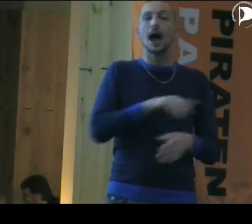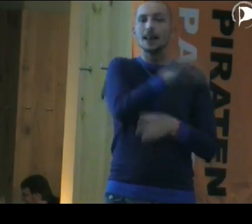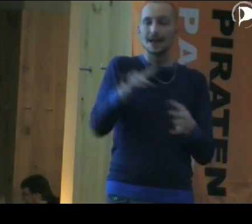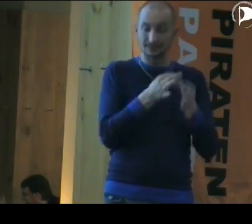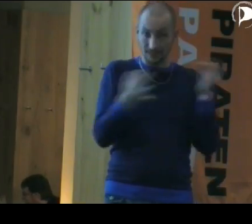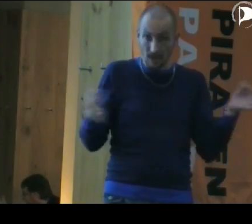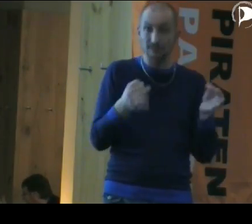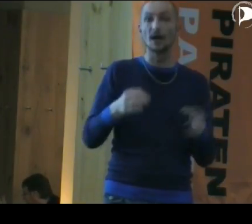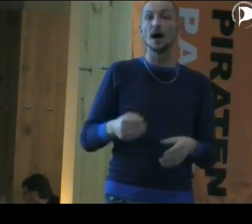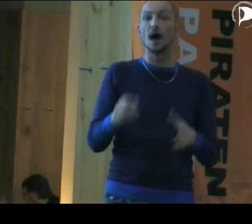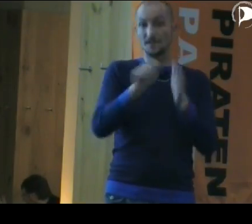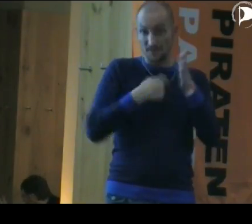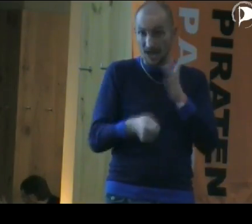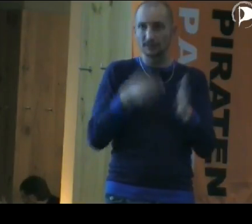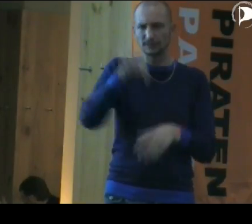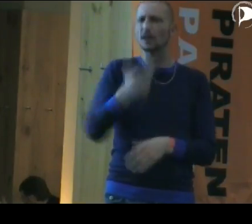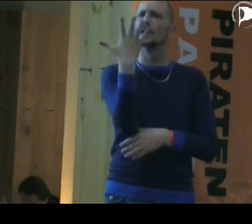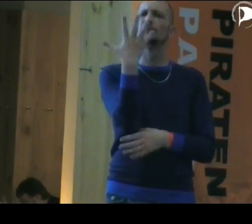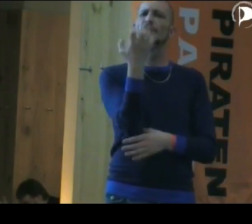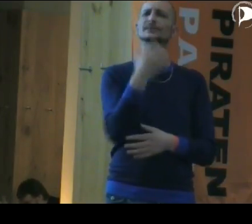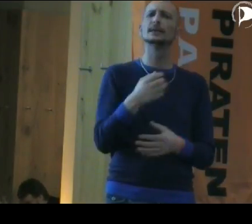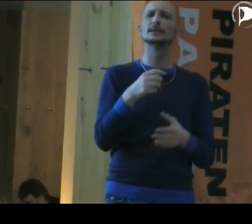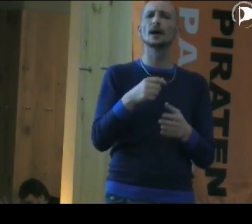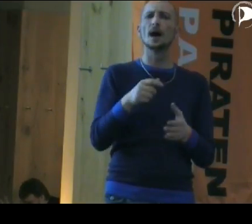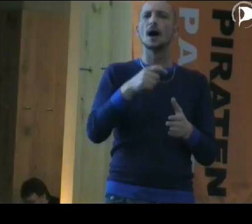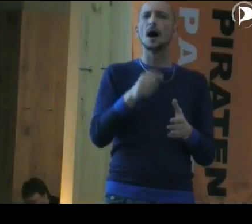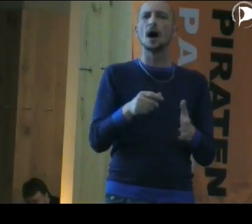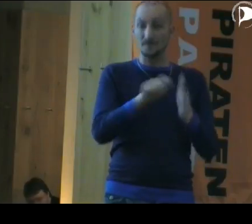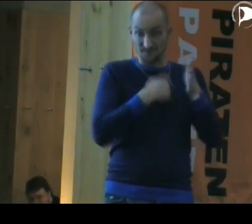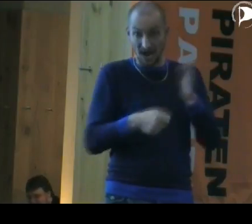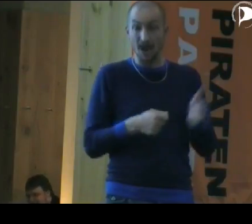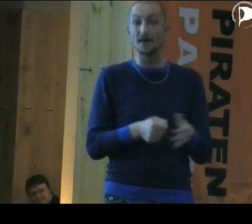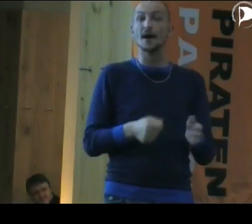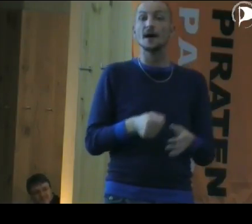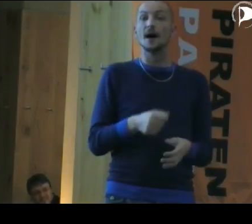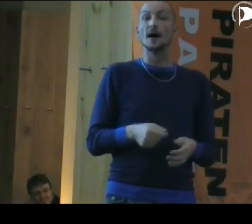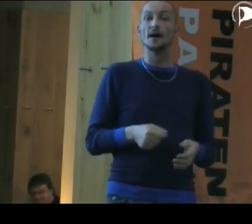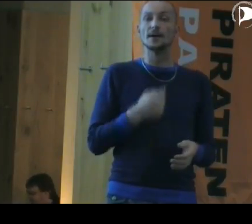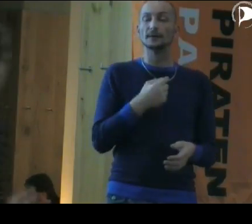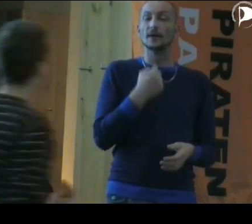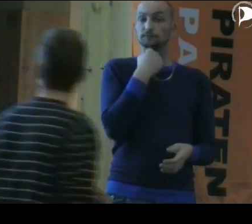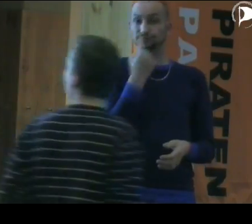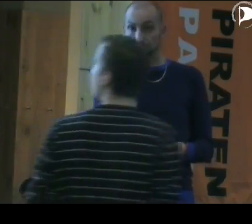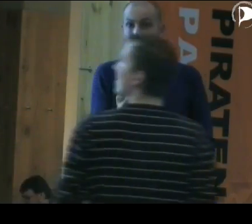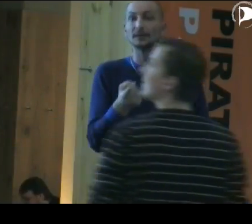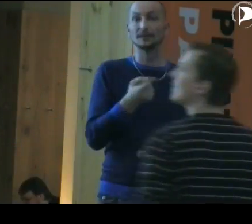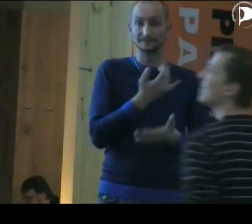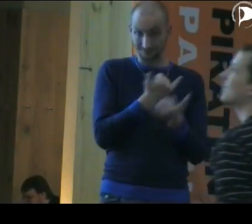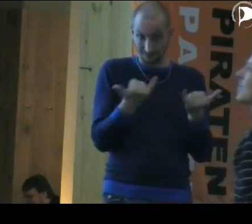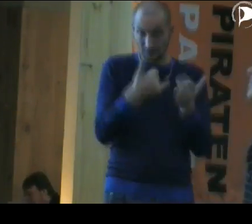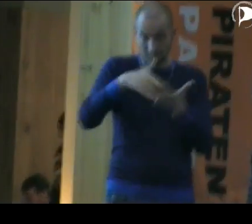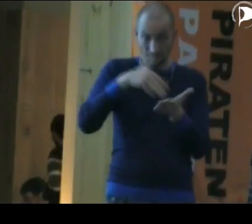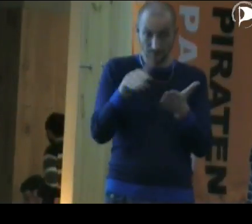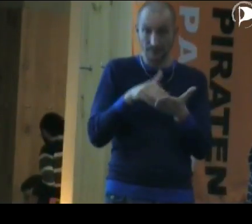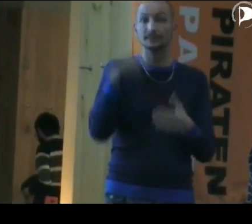250 wahlversprechen braucht und deshalb machen statt was ich nicht getan deswegen haben wir uns ein bisschen zusammengesetzt ein